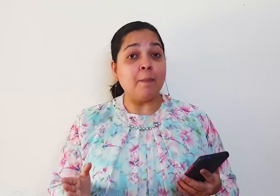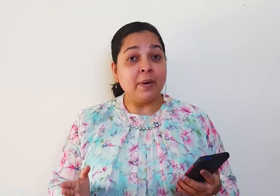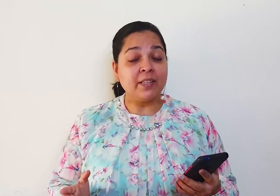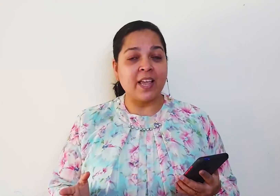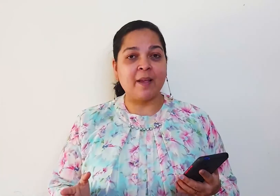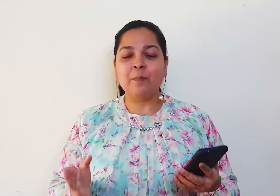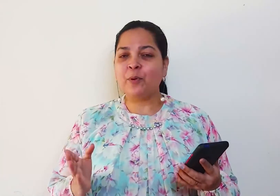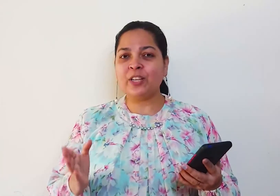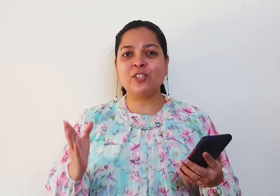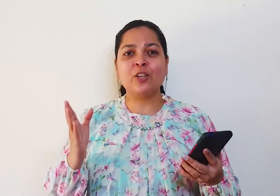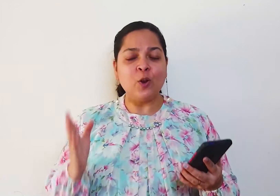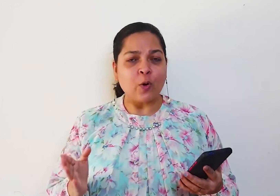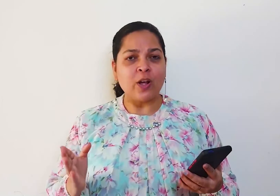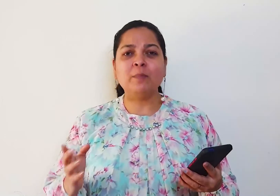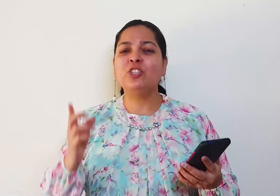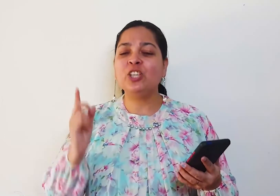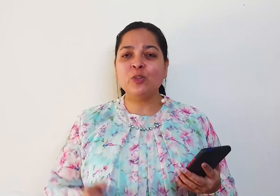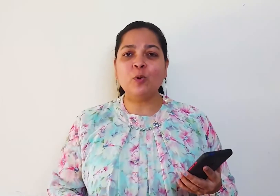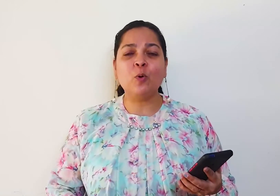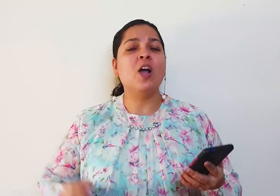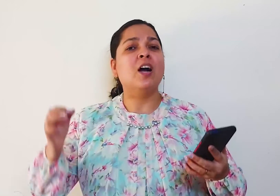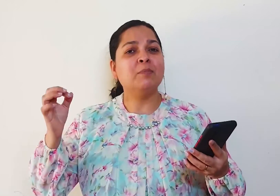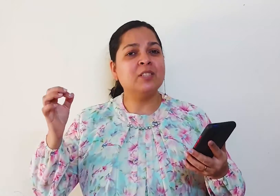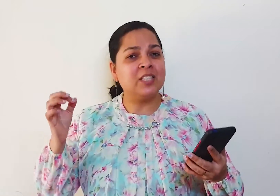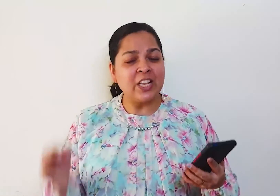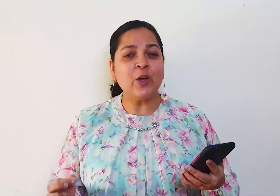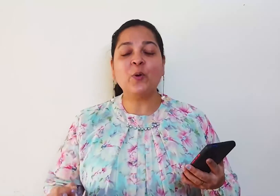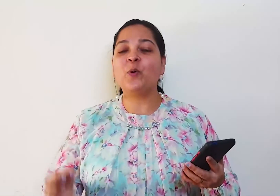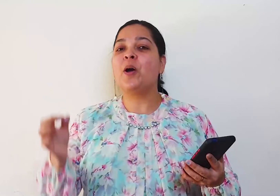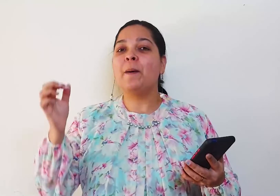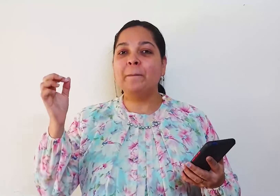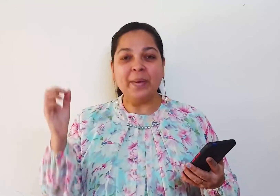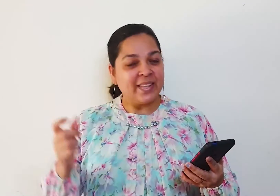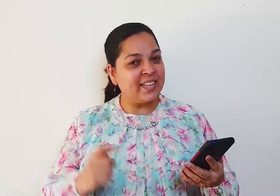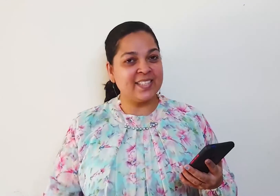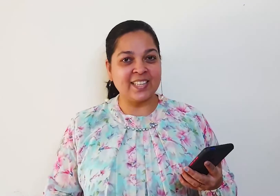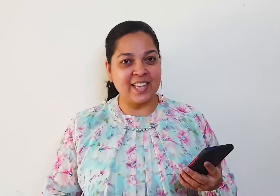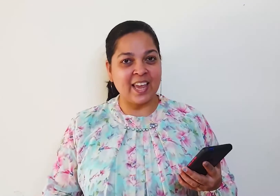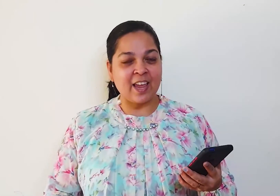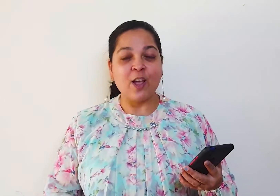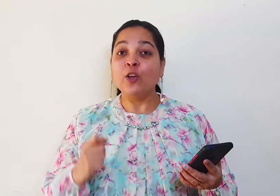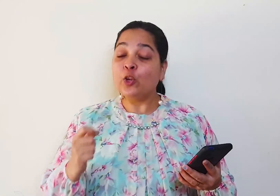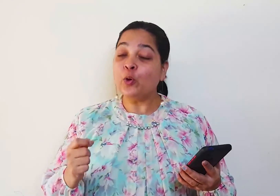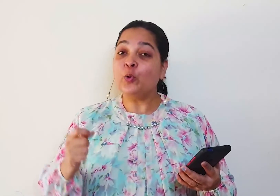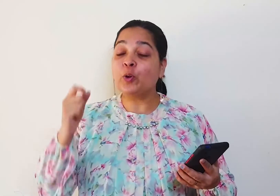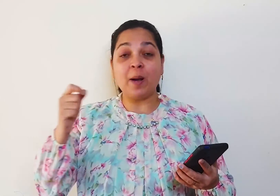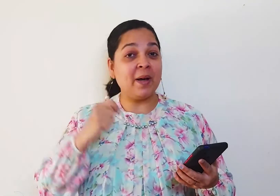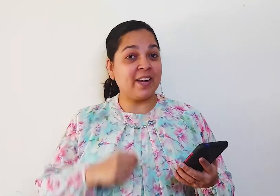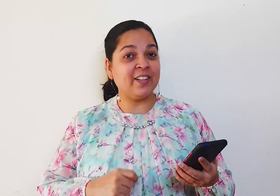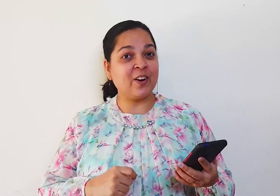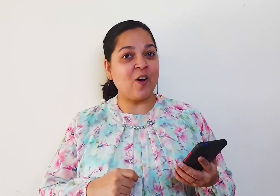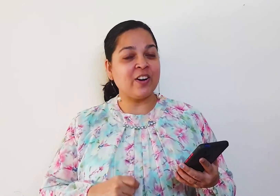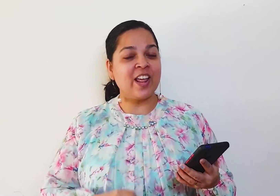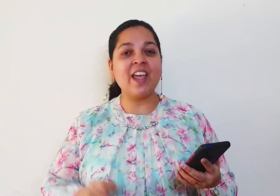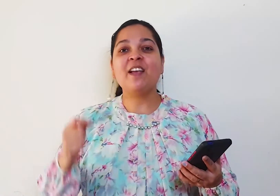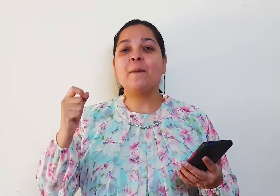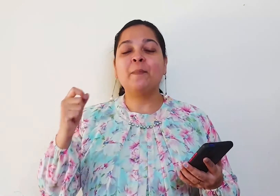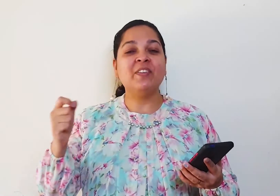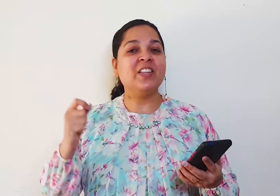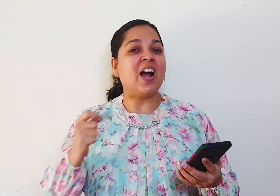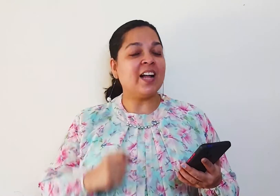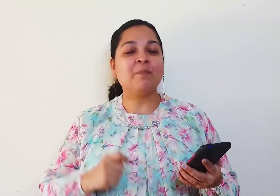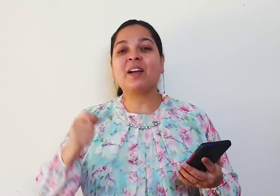हामीभित्र पवित्र आत्माको शक्तिले काम गरिरहनु भएको छ। मैले के भने, आजको हाम्रो विषय के छ त?